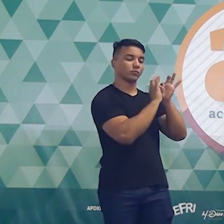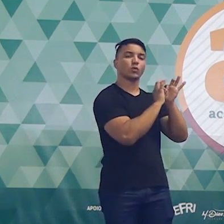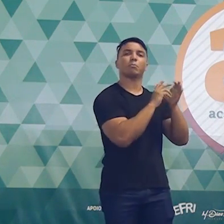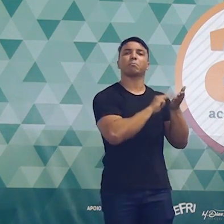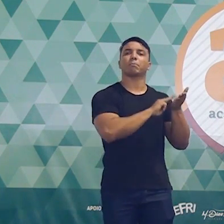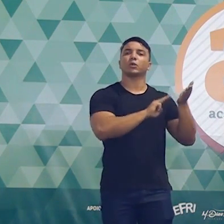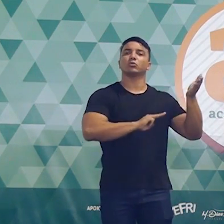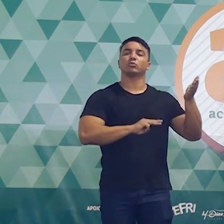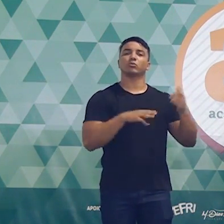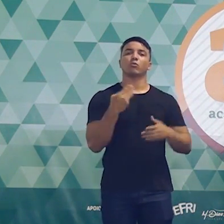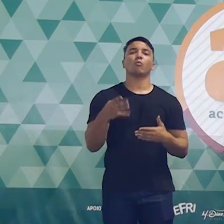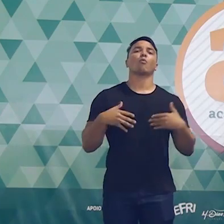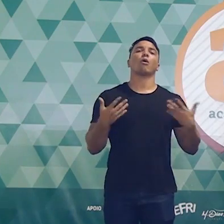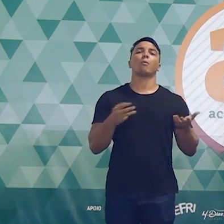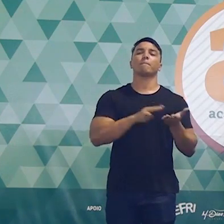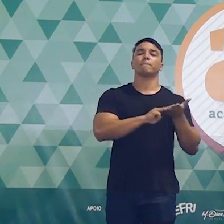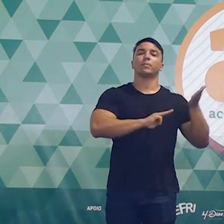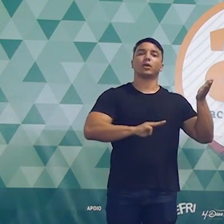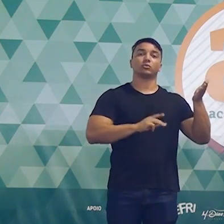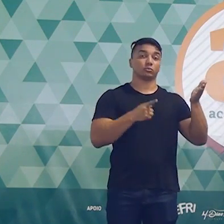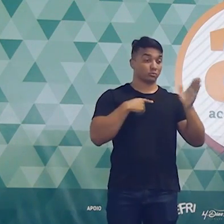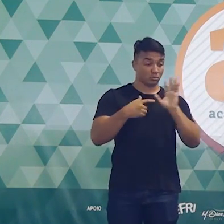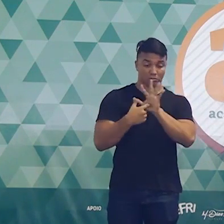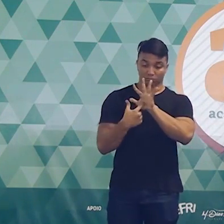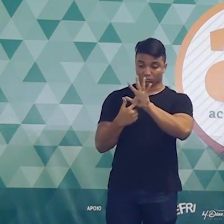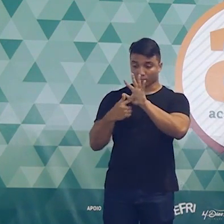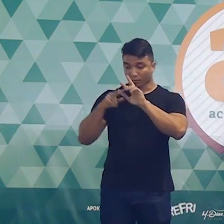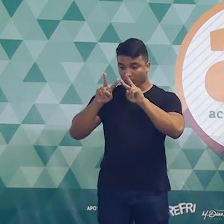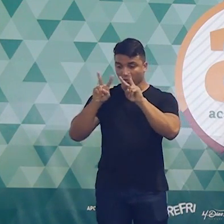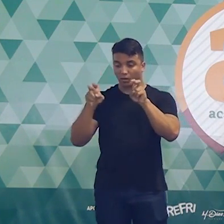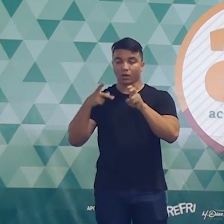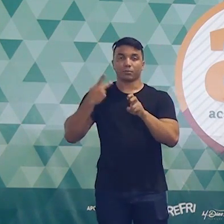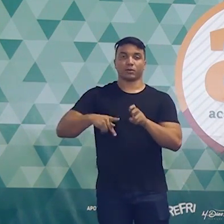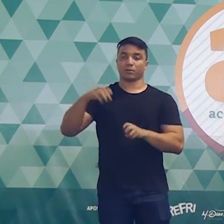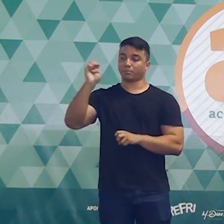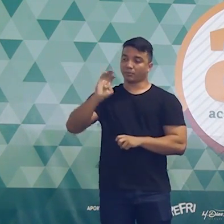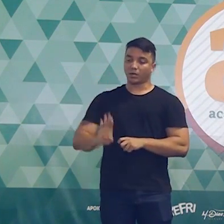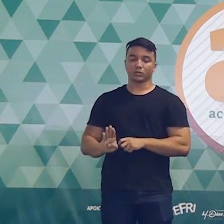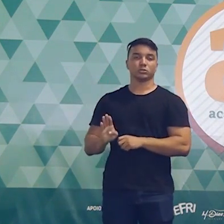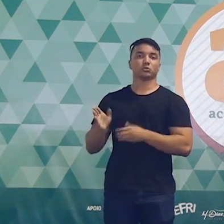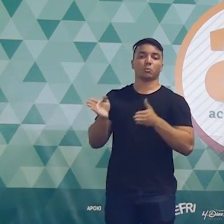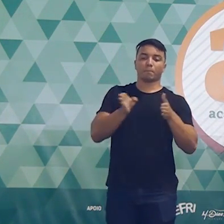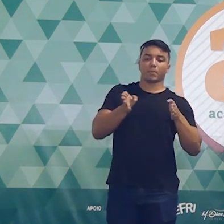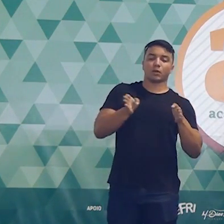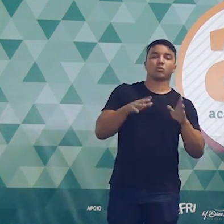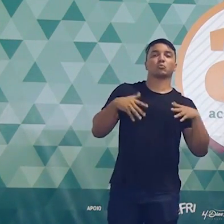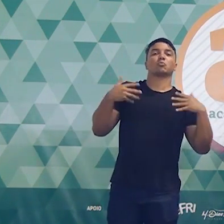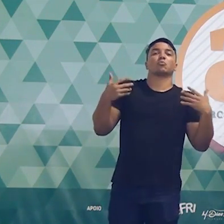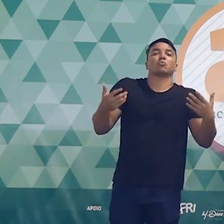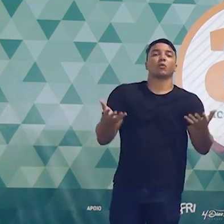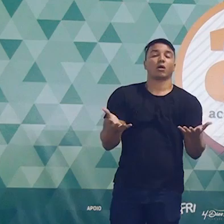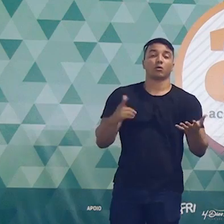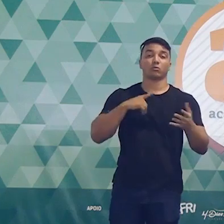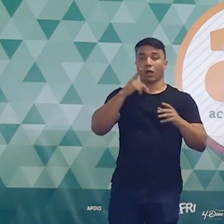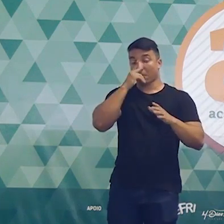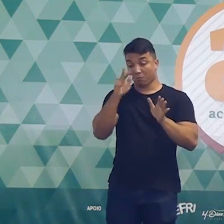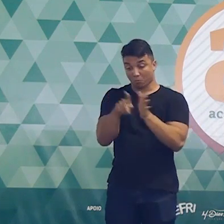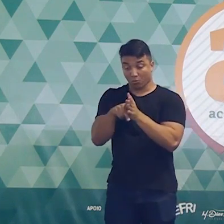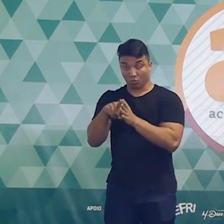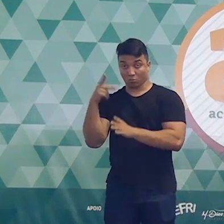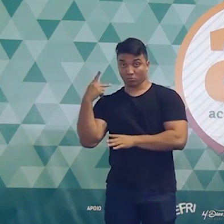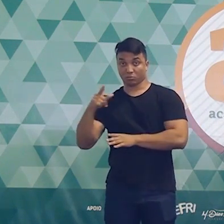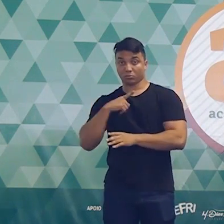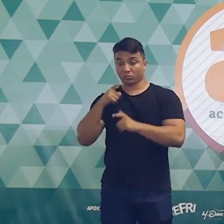método. Qual é o método? Apresentar o tema no Brasil, em determinado período, no período tal, o problema tal